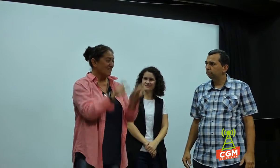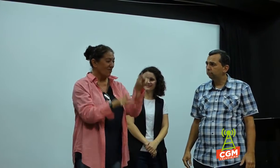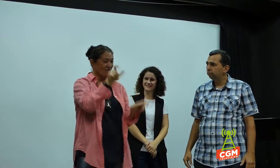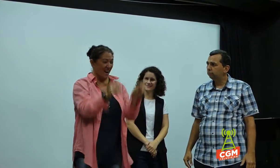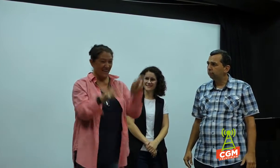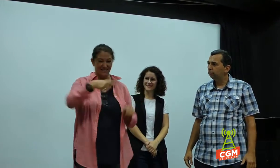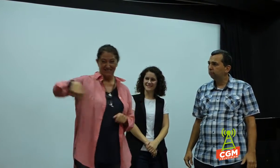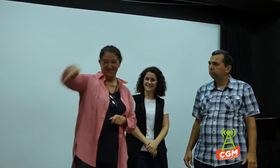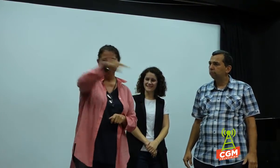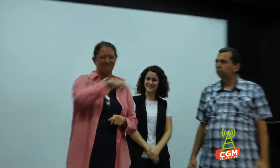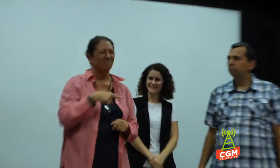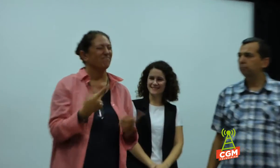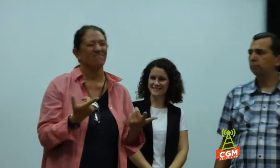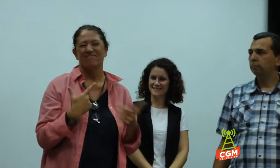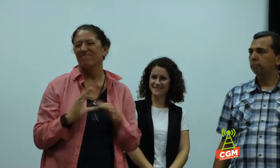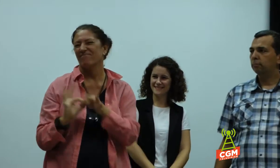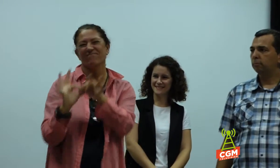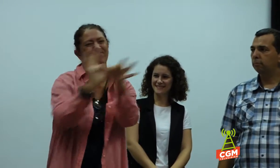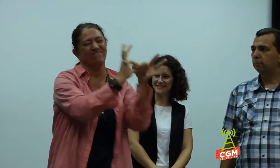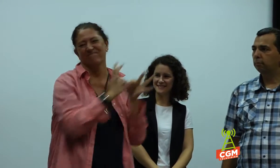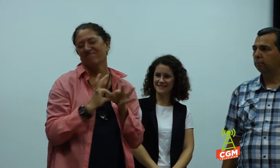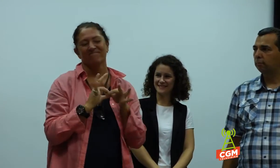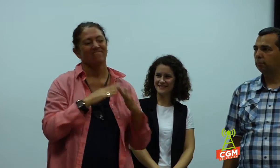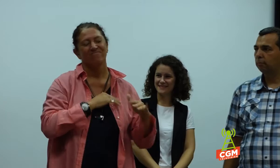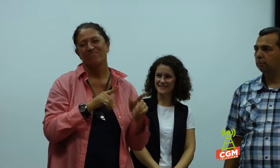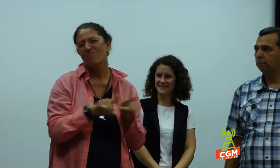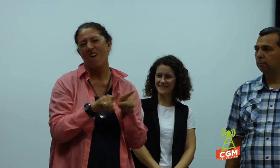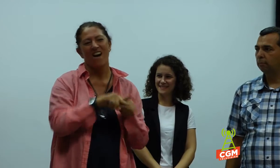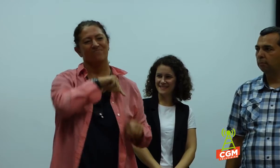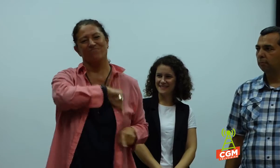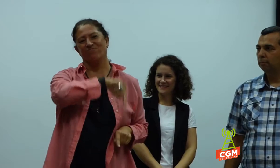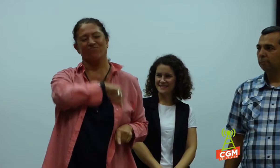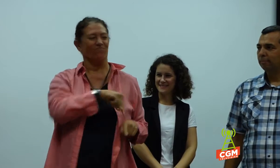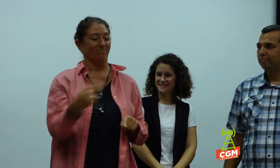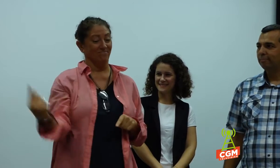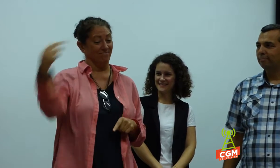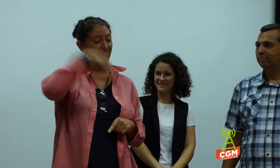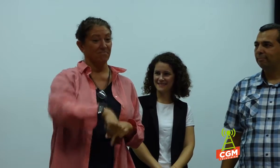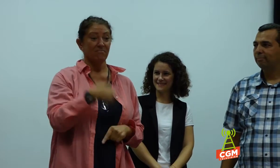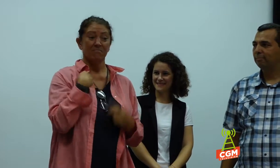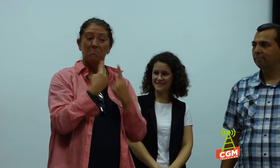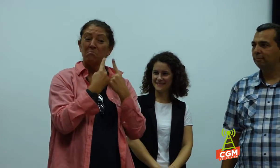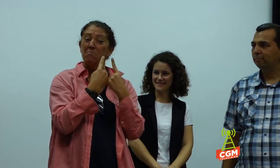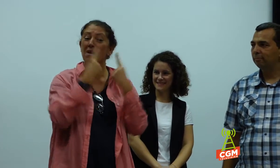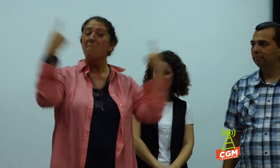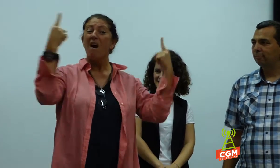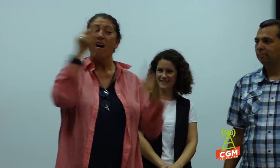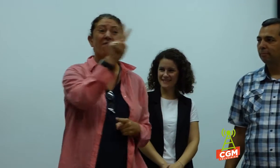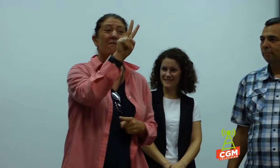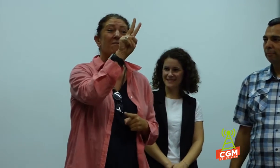venir aquí para mí con tantas personas hoy es, me da la sensación de la unión, de la fuerza, porque